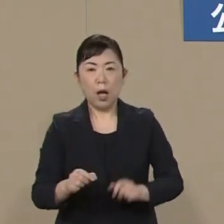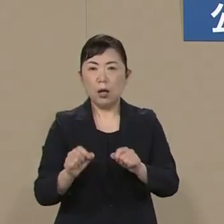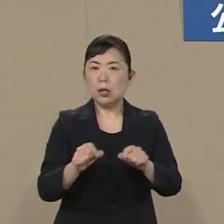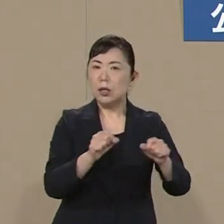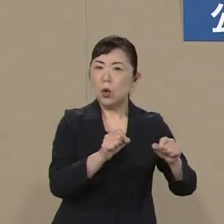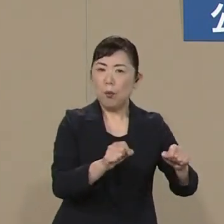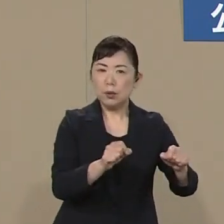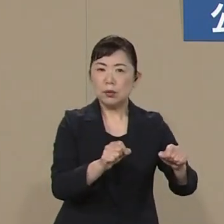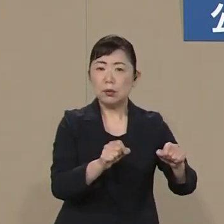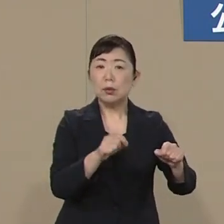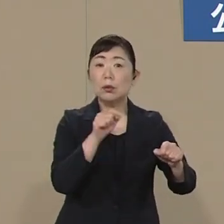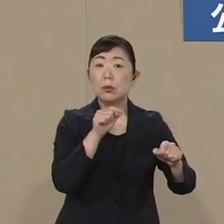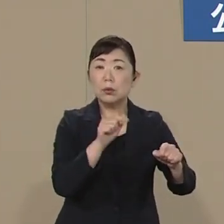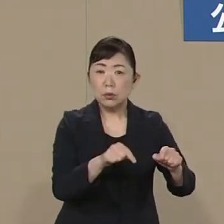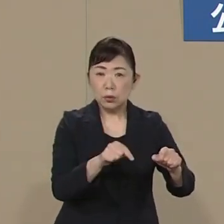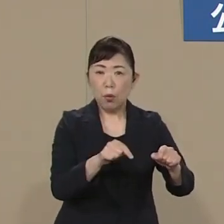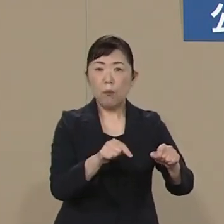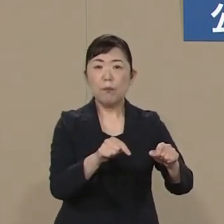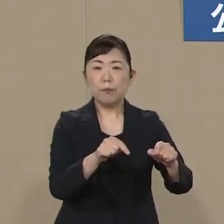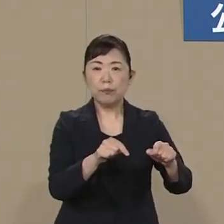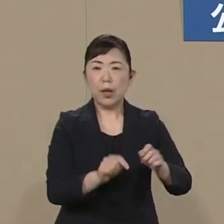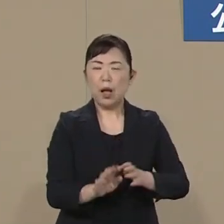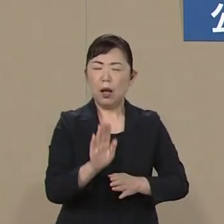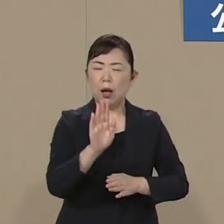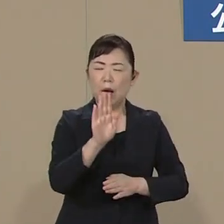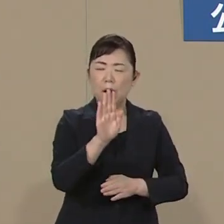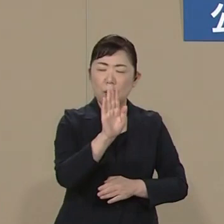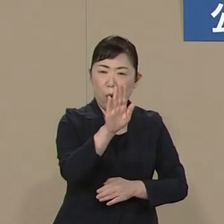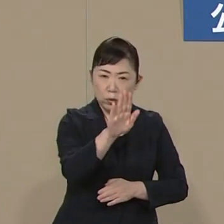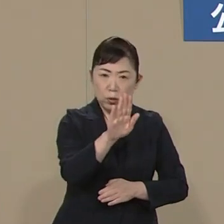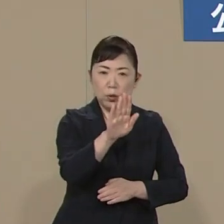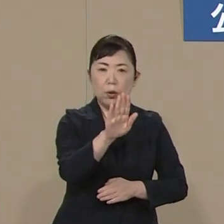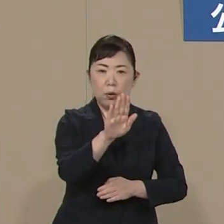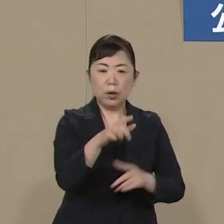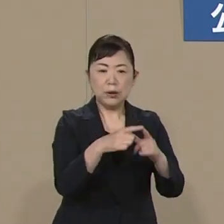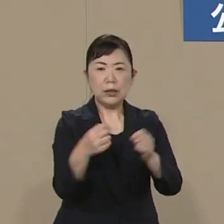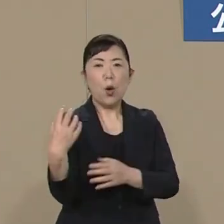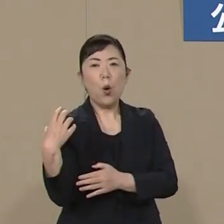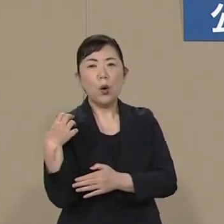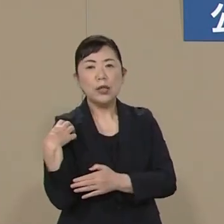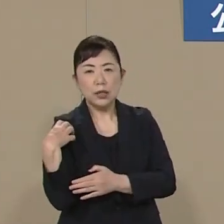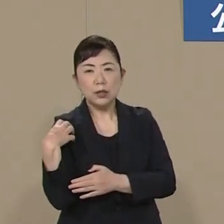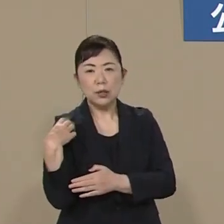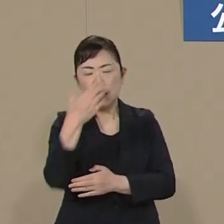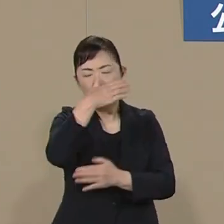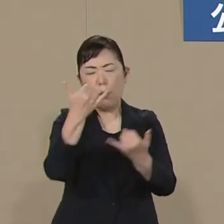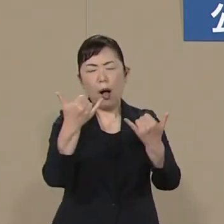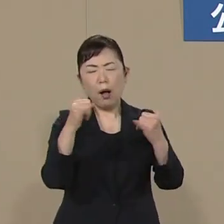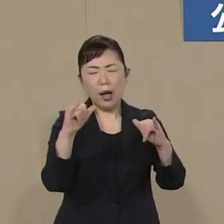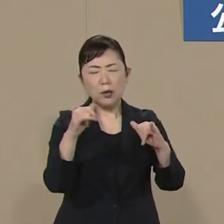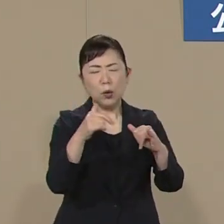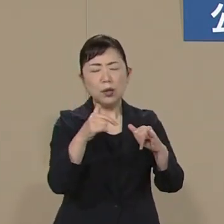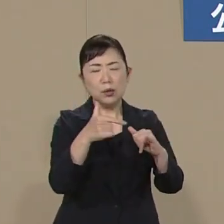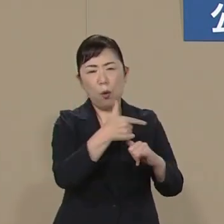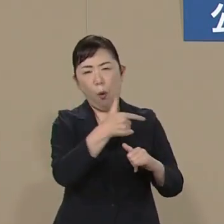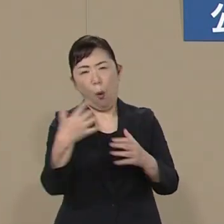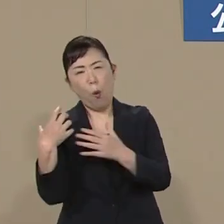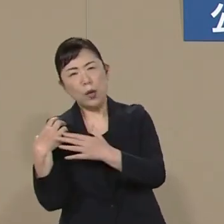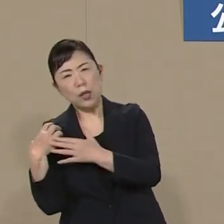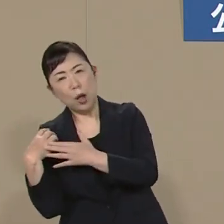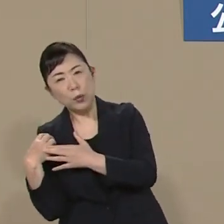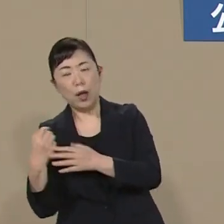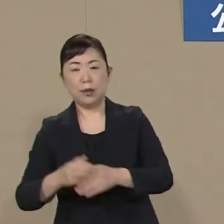税引き上げを先送りすることは子や孫の世代に帰って大きなツケを回すことにもなり